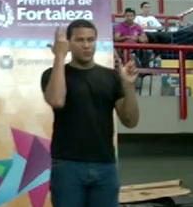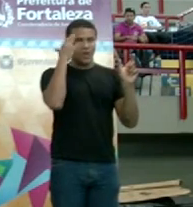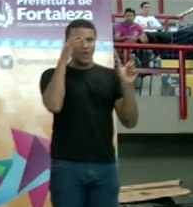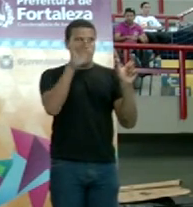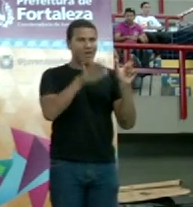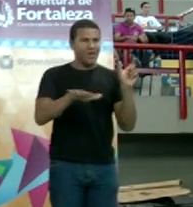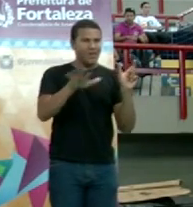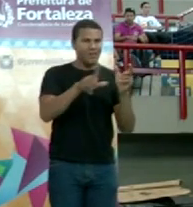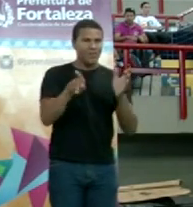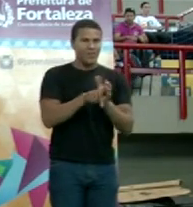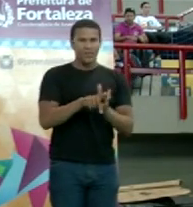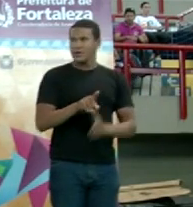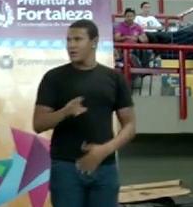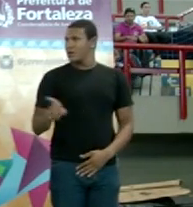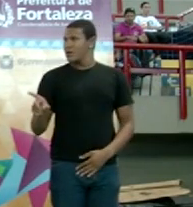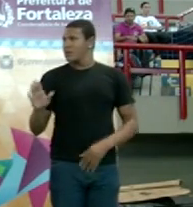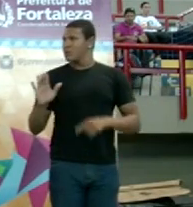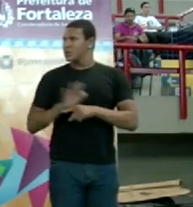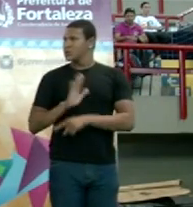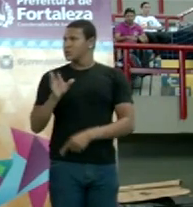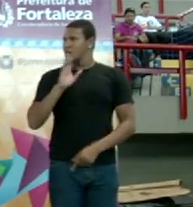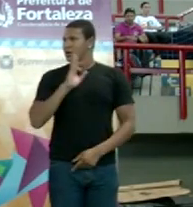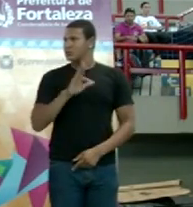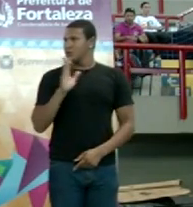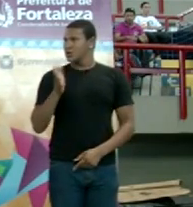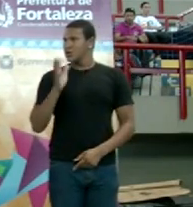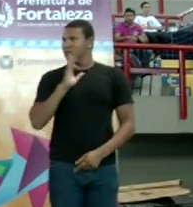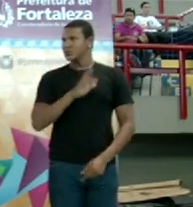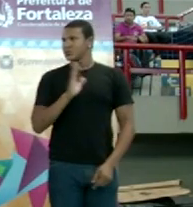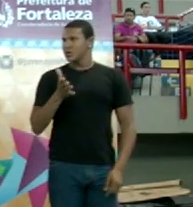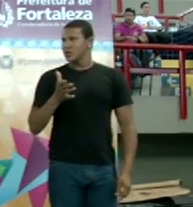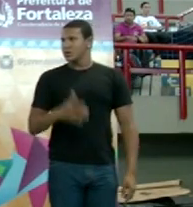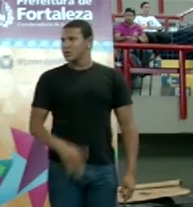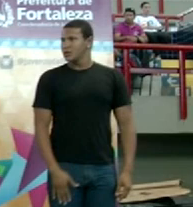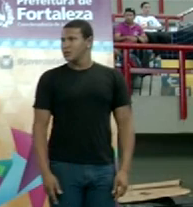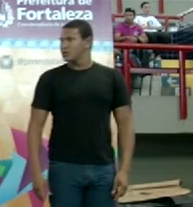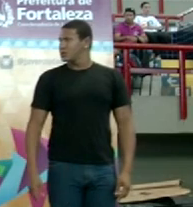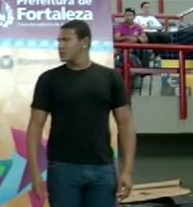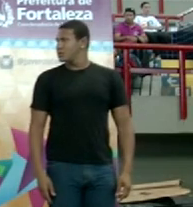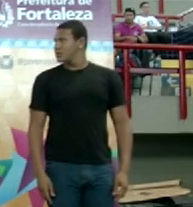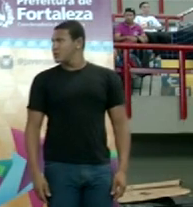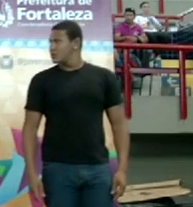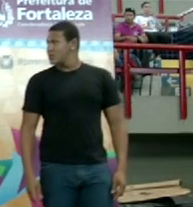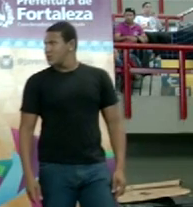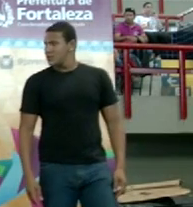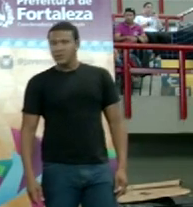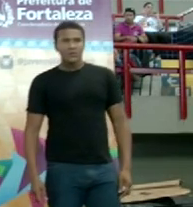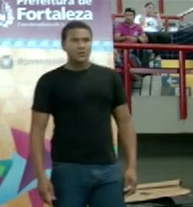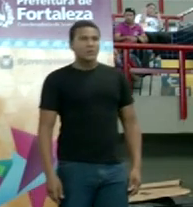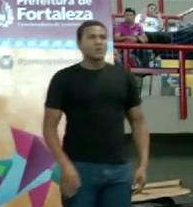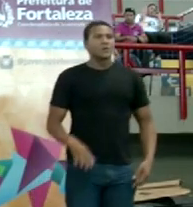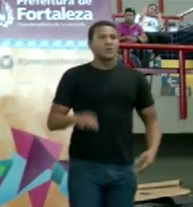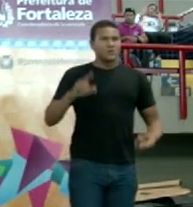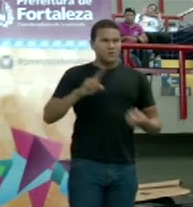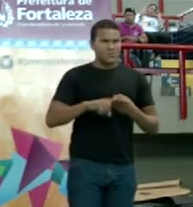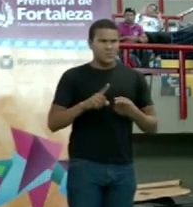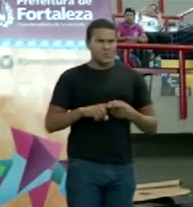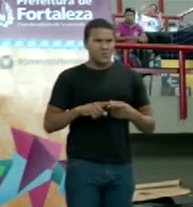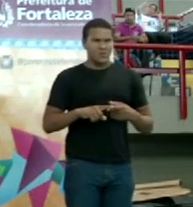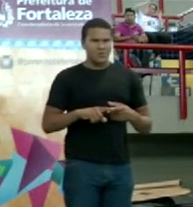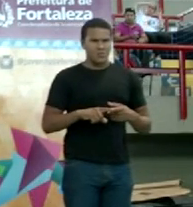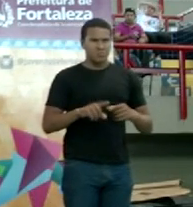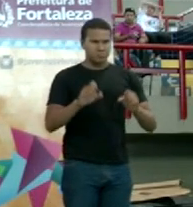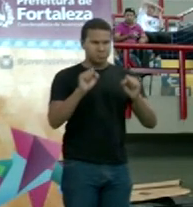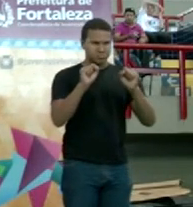foi respondida, tá? E nem é necessário, gente. É permitido começar